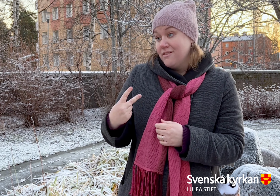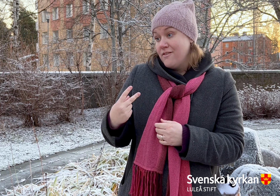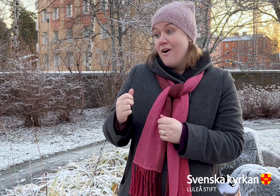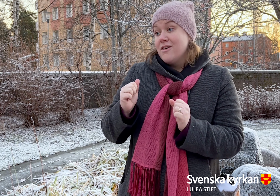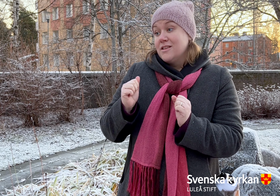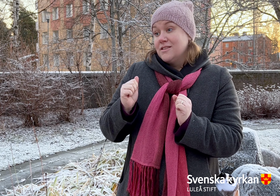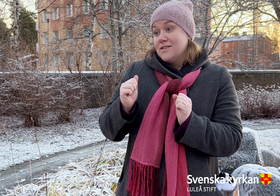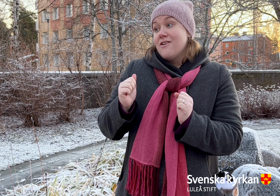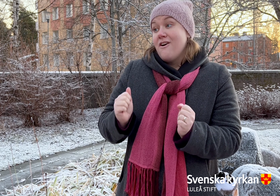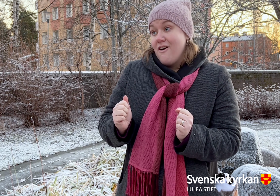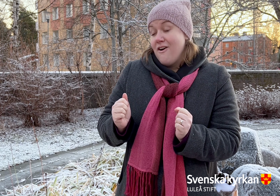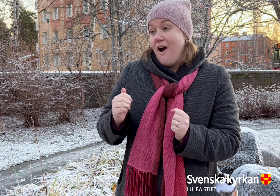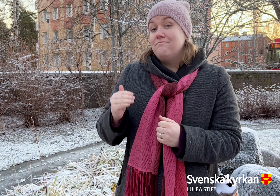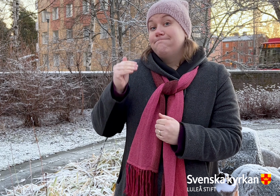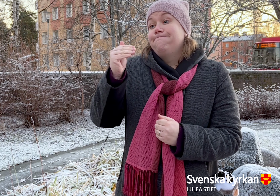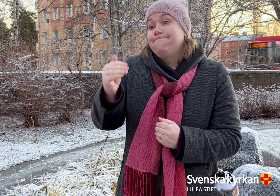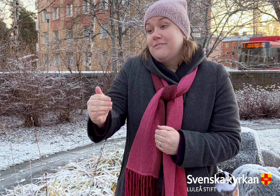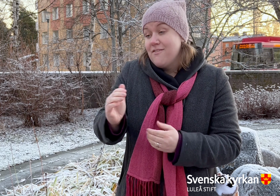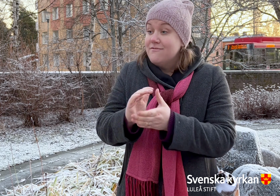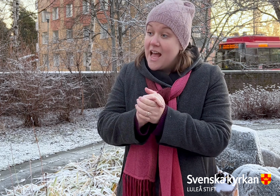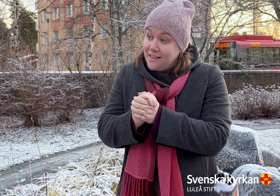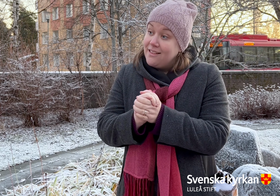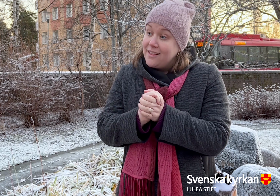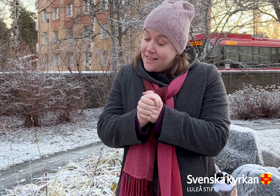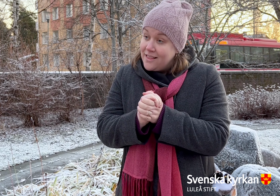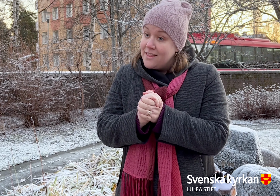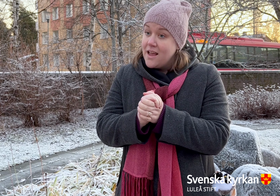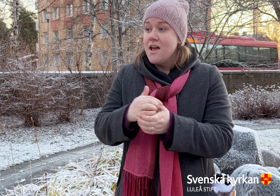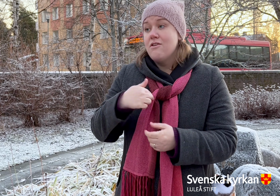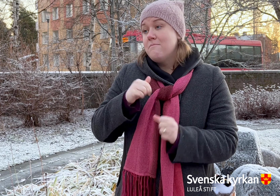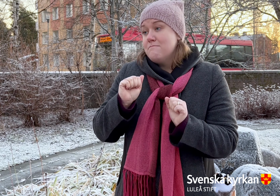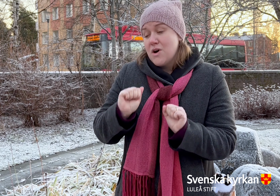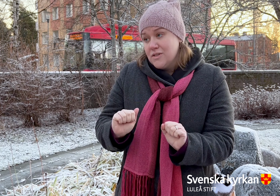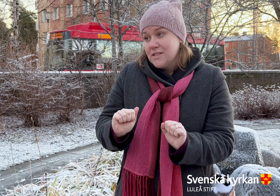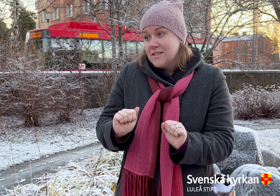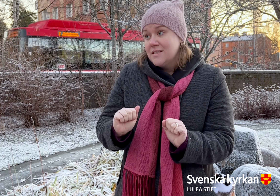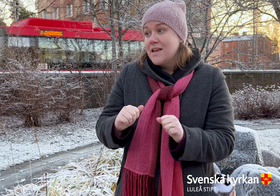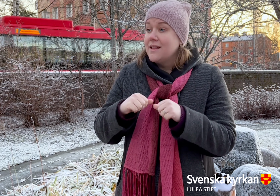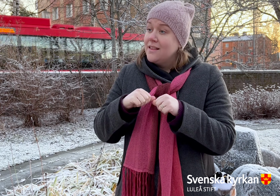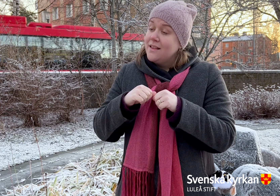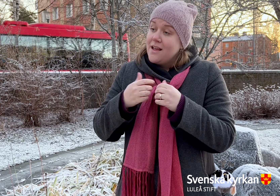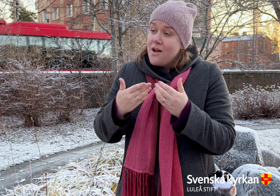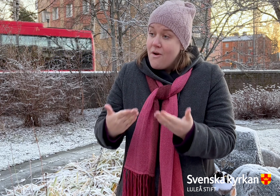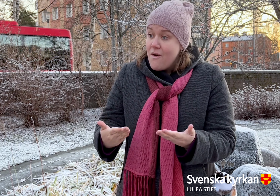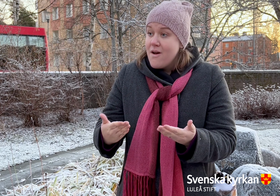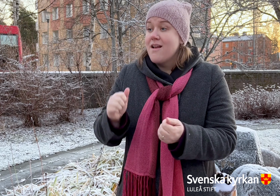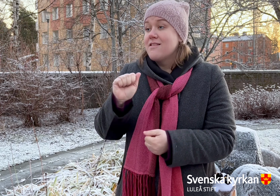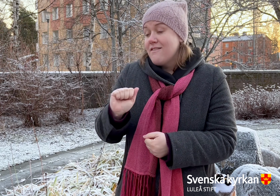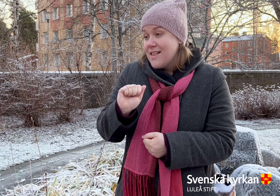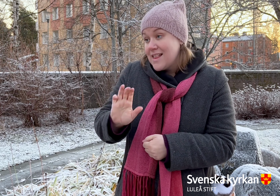Jesus han svarade, om vi två ska vara vänner, då måste jag få tvätta